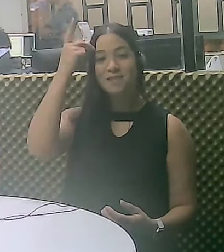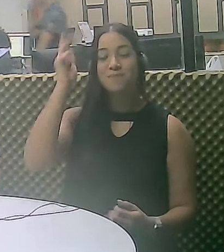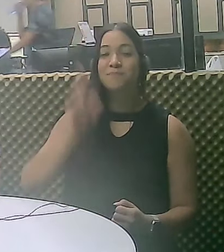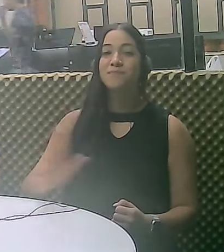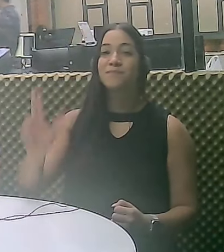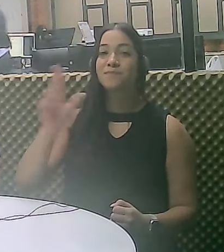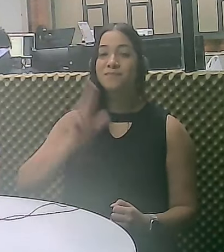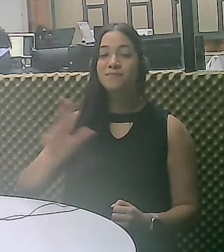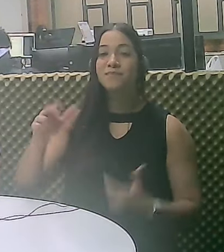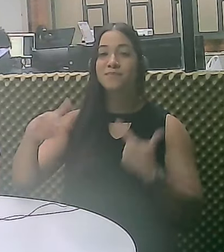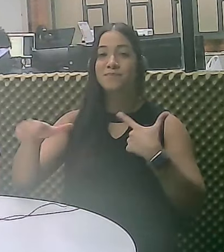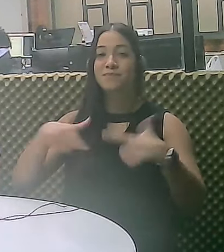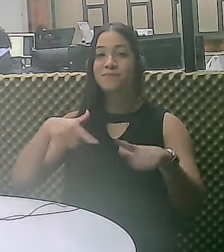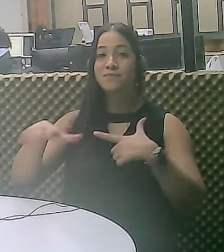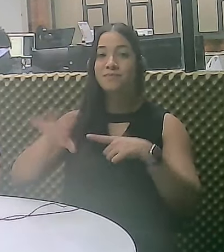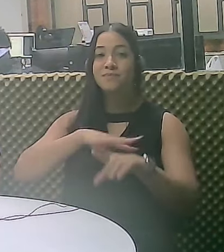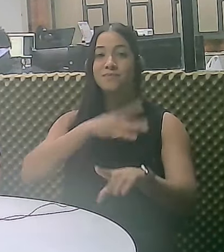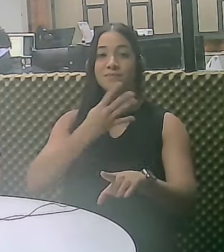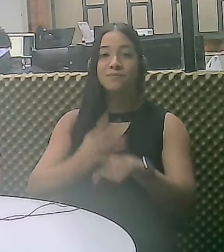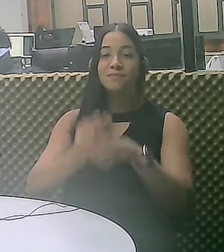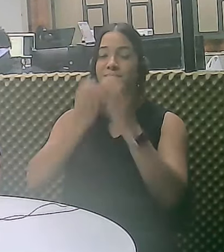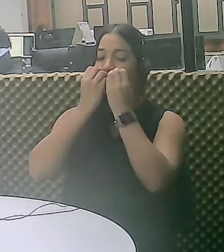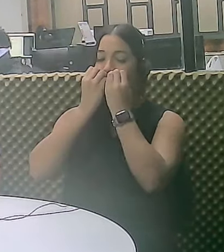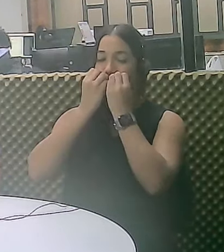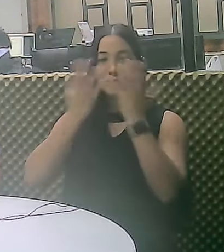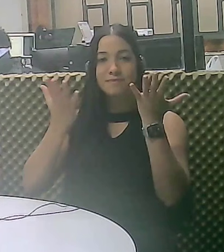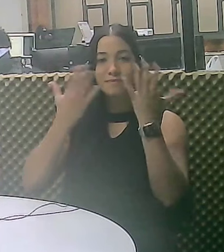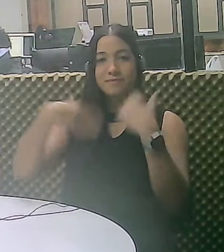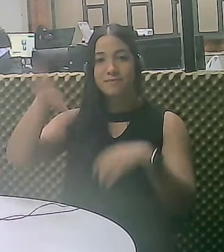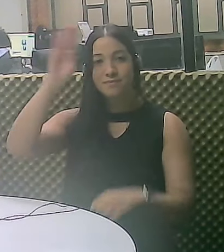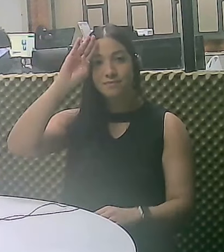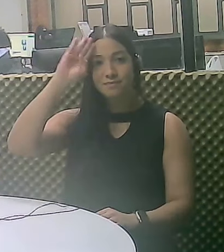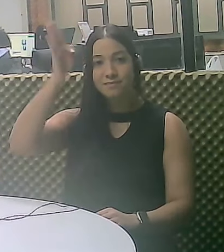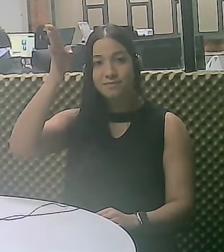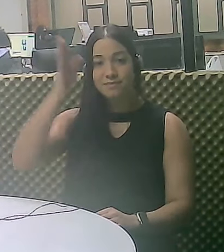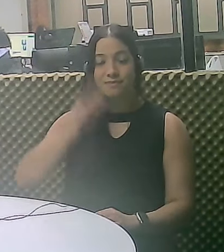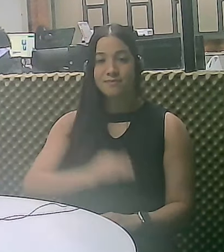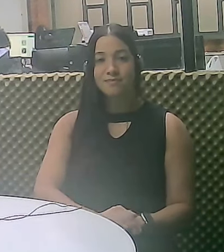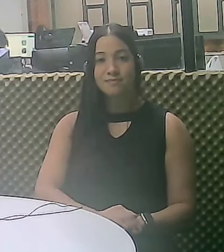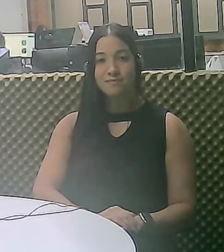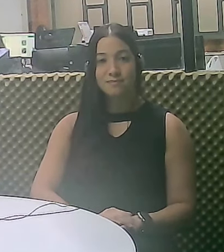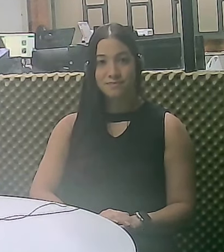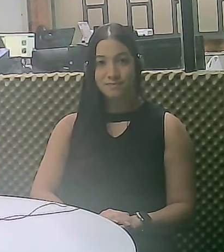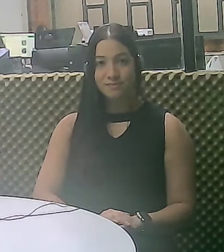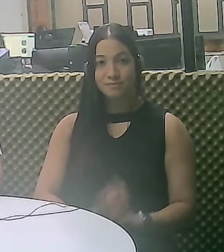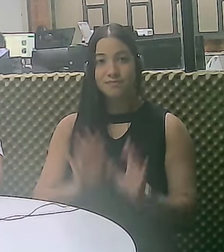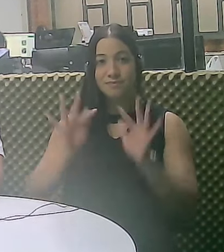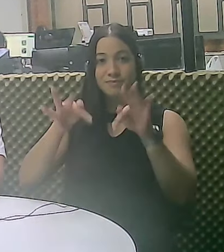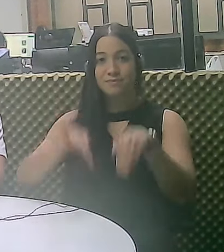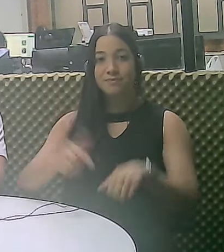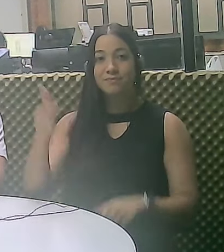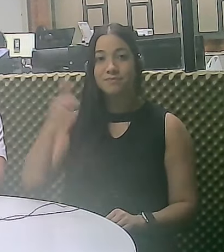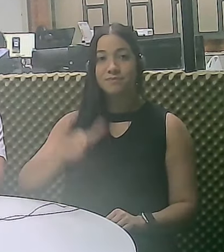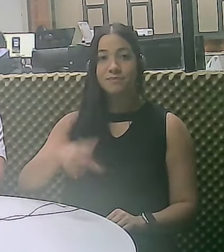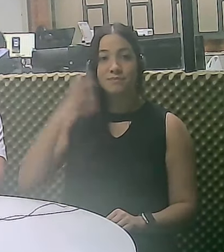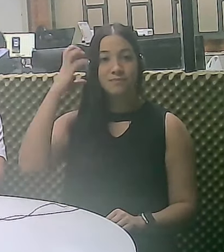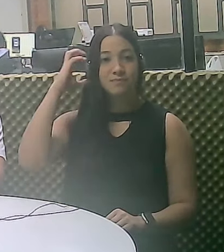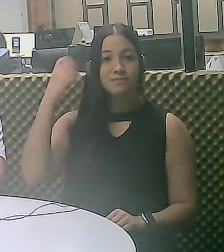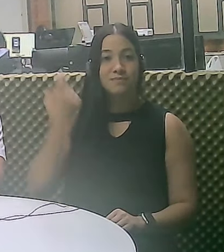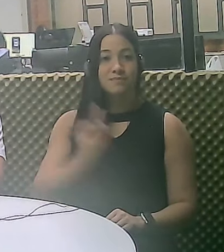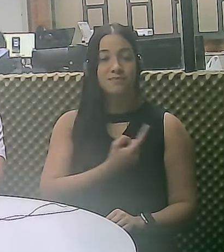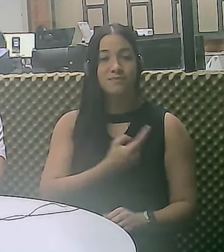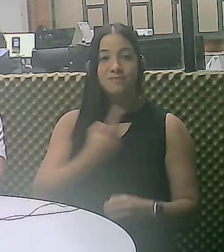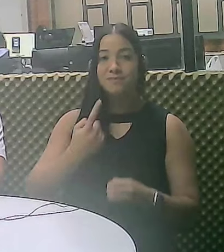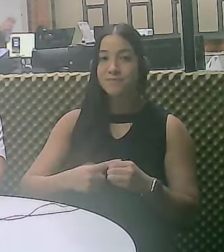Kalimann. Prefeitura de Uberlândia. Fazer mais, fazer bem. Até a próxima. Fica por aqui mais uma edição